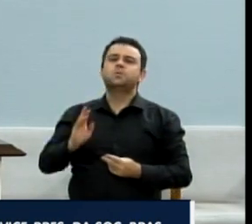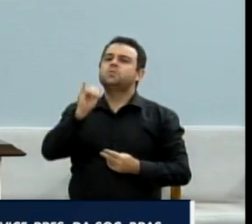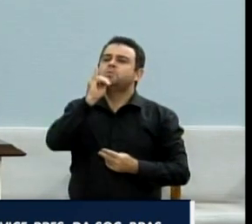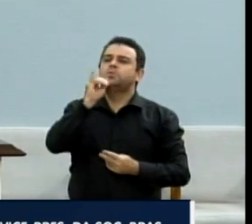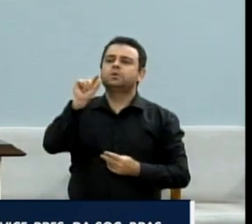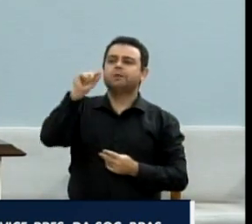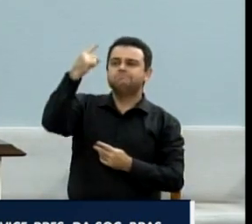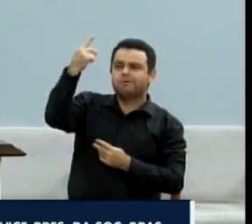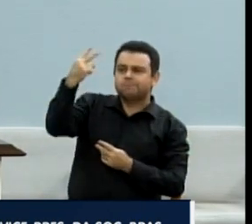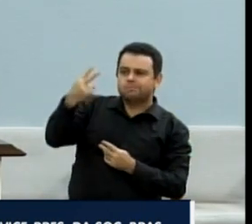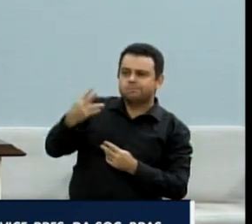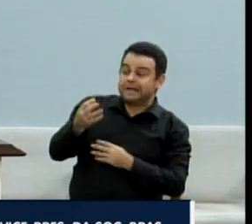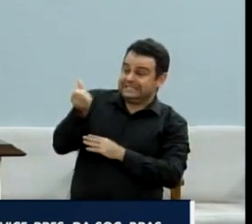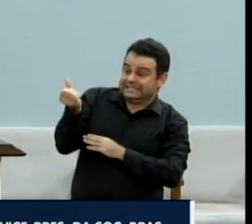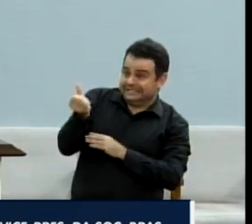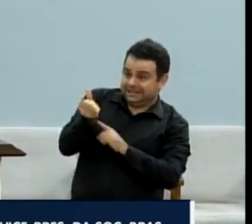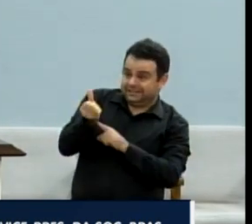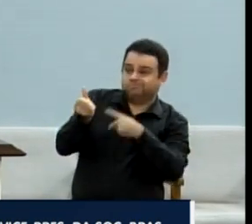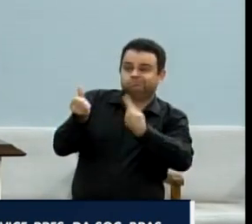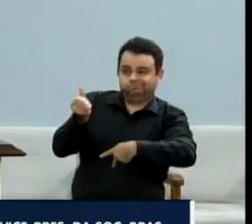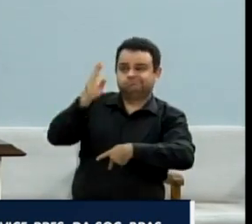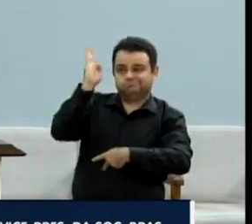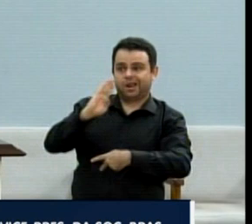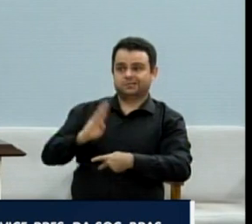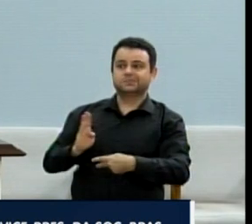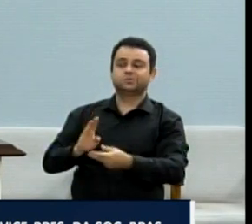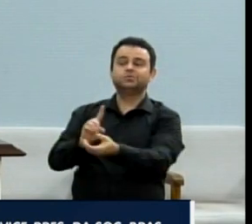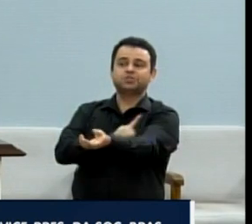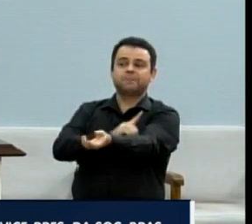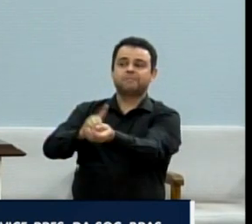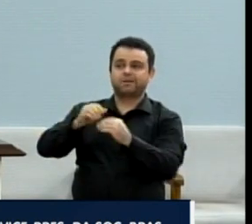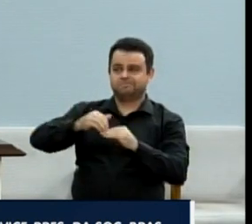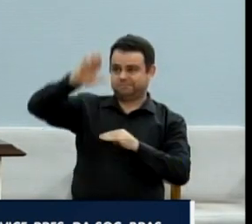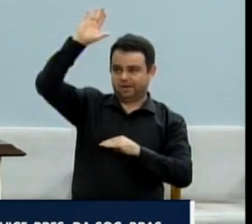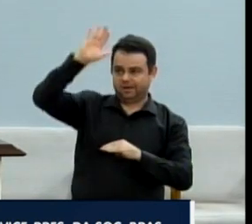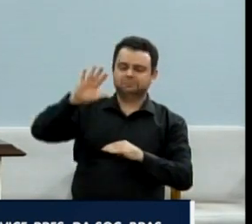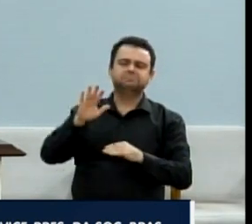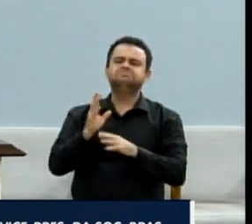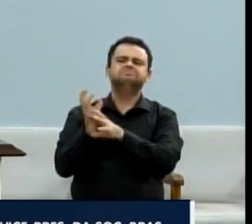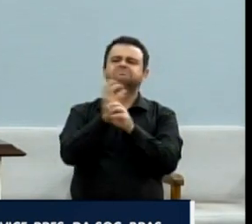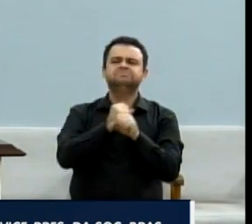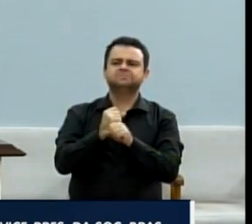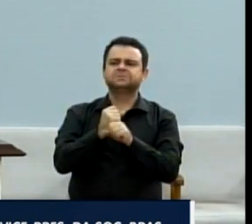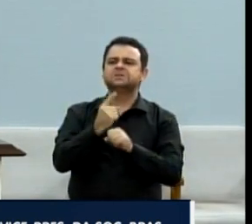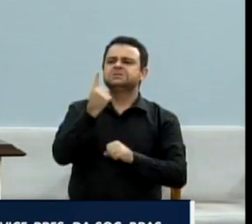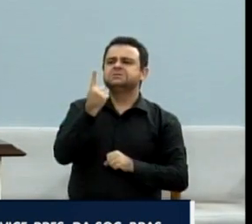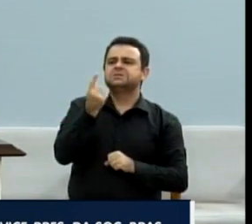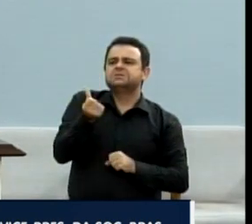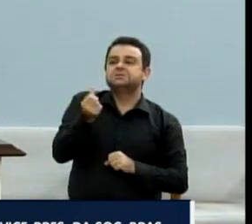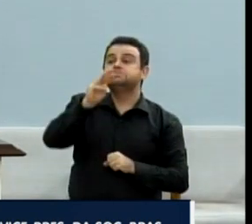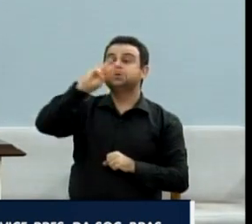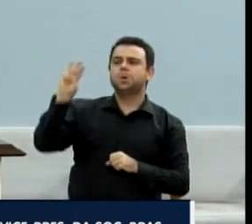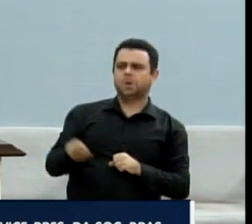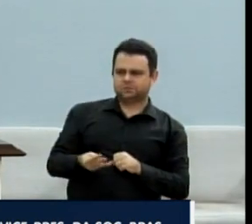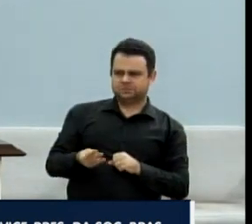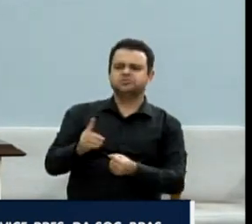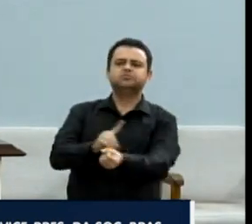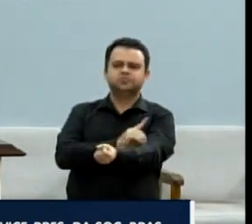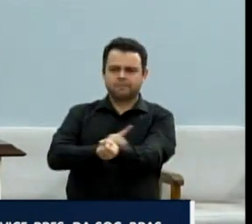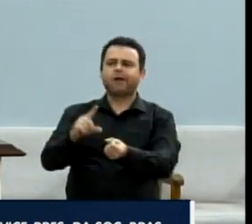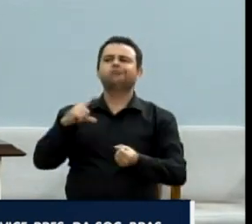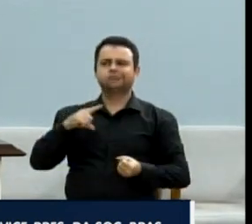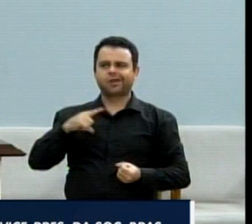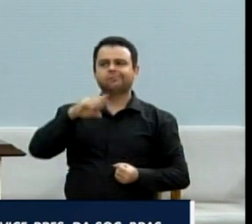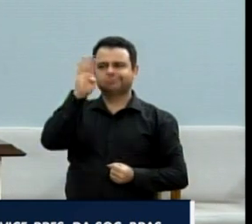mundial. Hoje, são cerca de 16 milhões de pacientes com diabetes no nosso país. Cerca